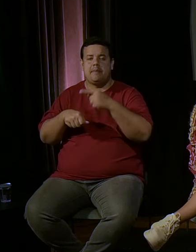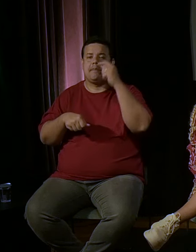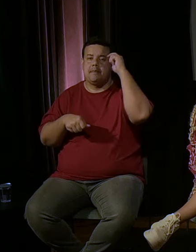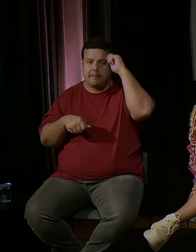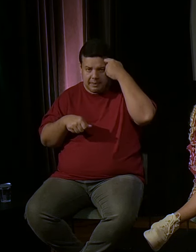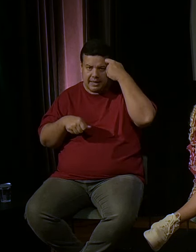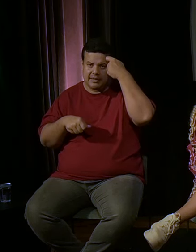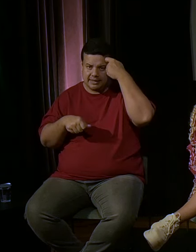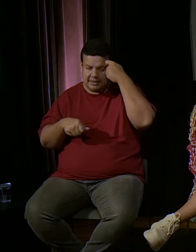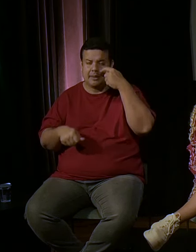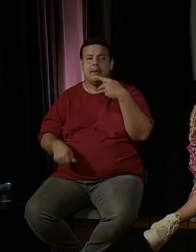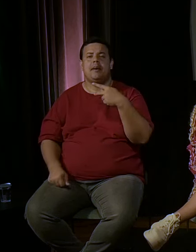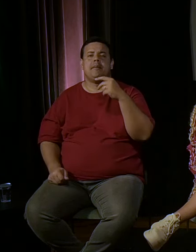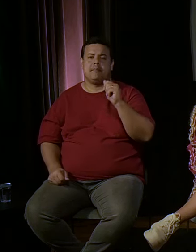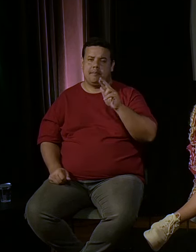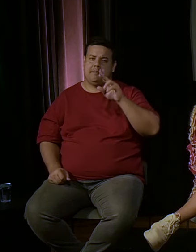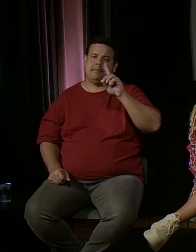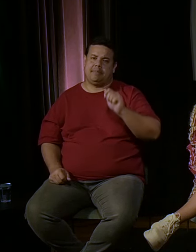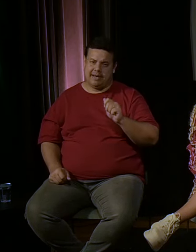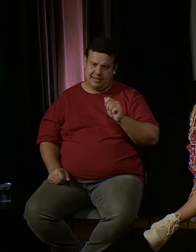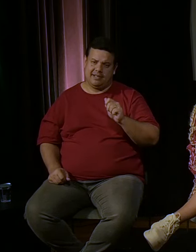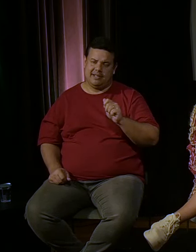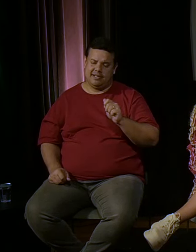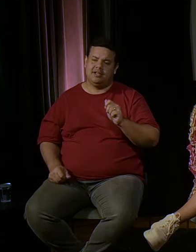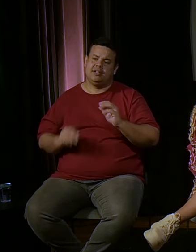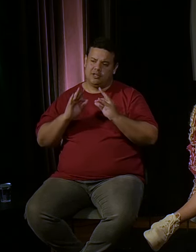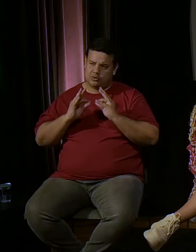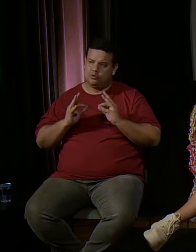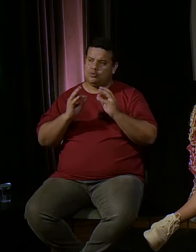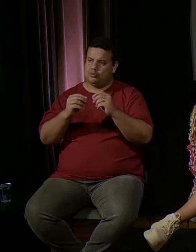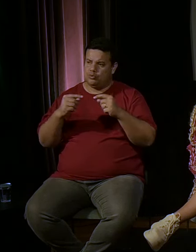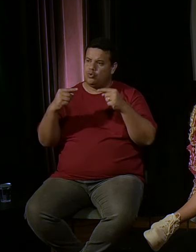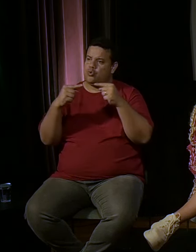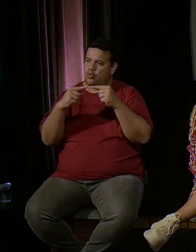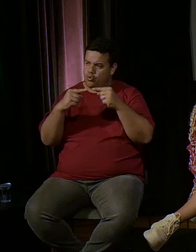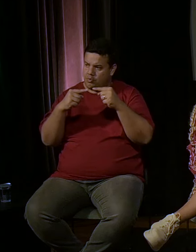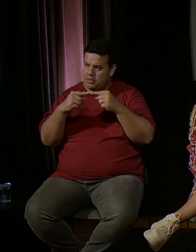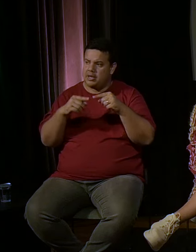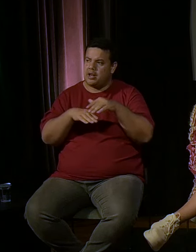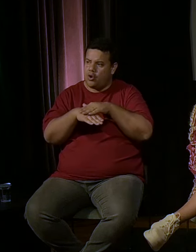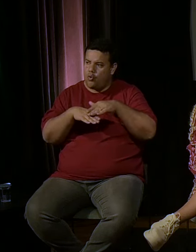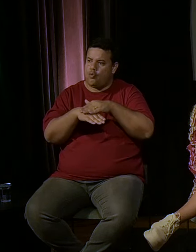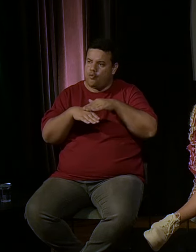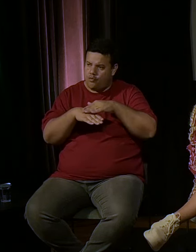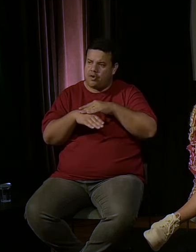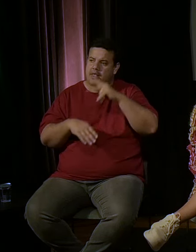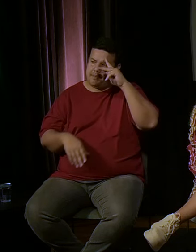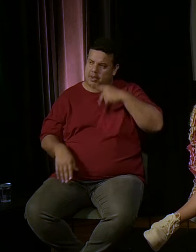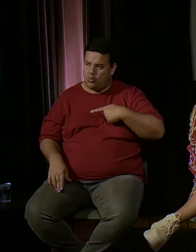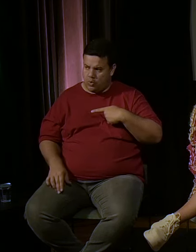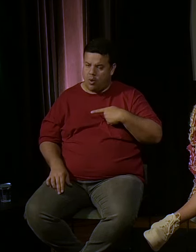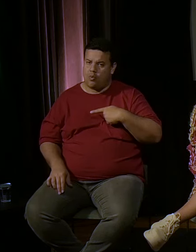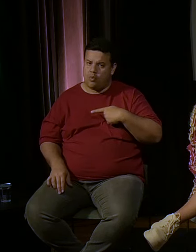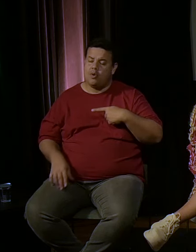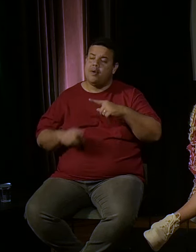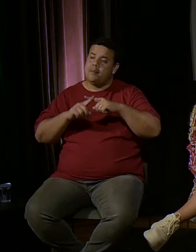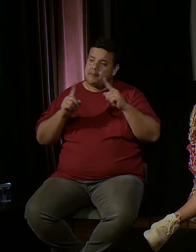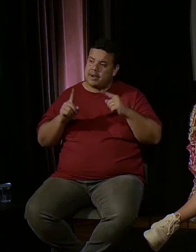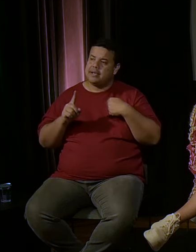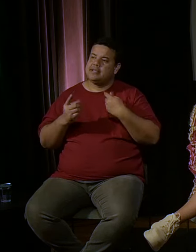tudo acaba entrando na sua conversa pessoal. Mas, tirando isso, eu